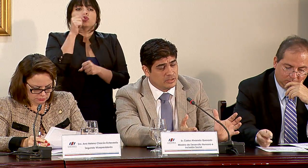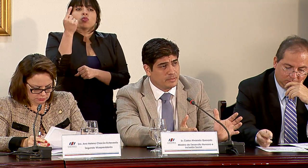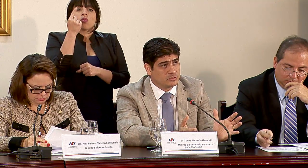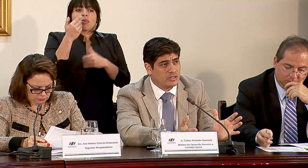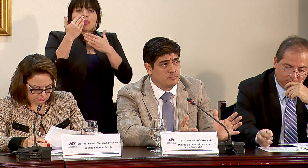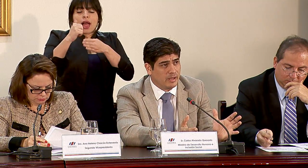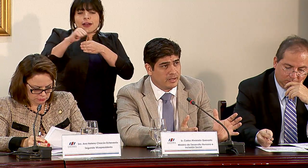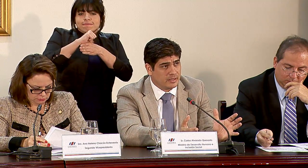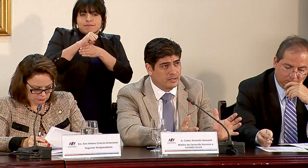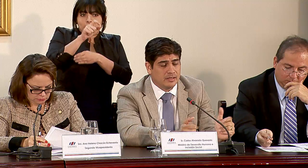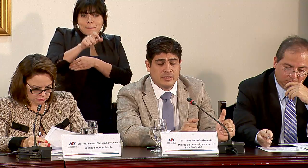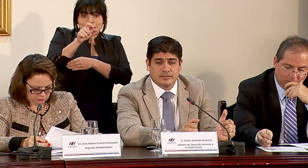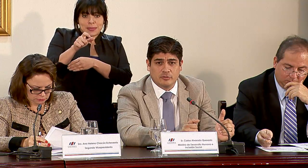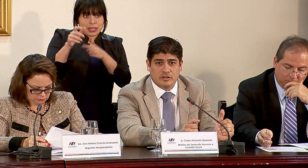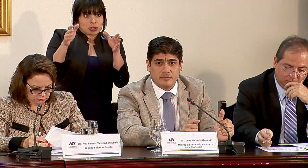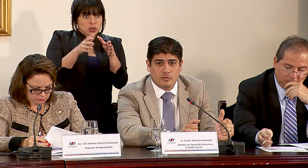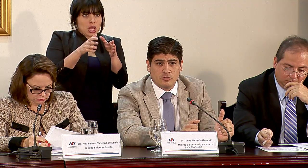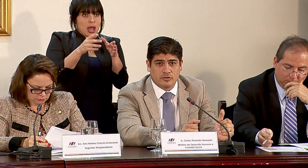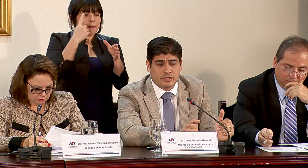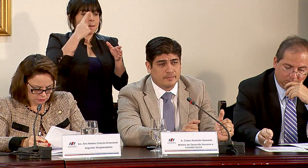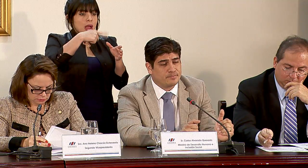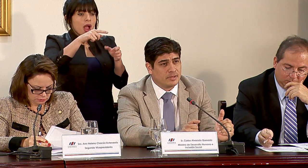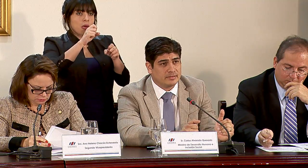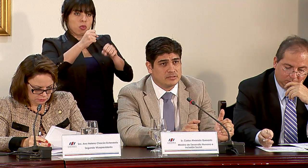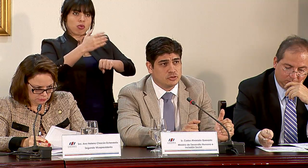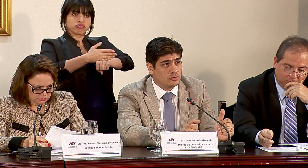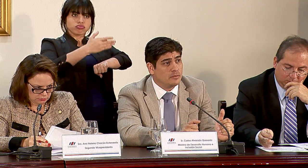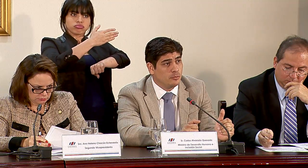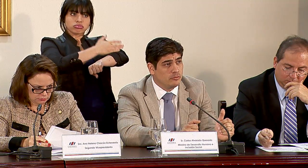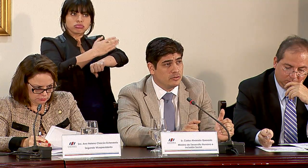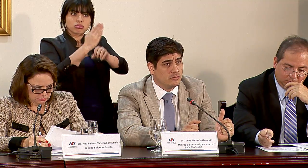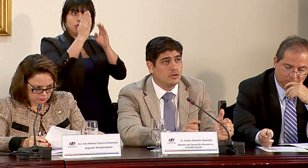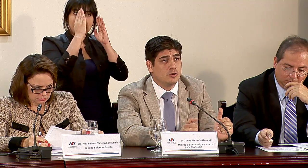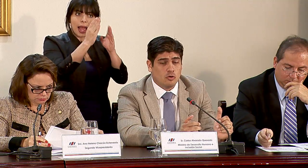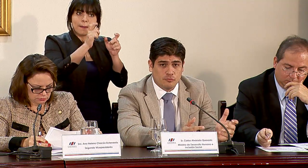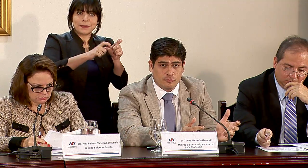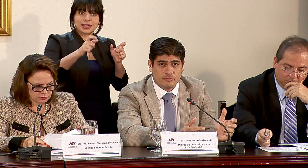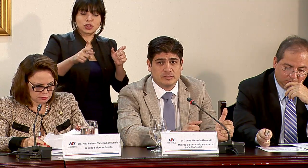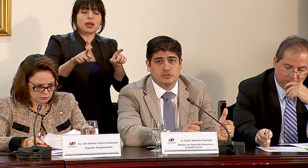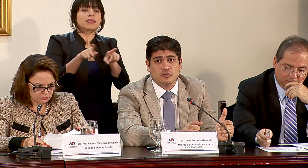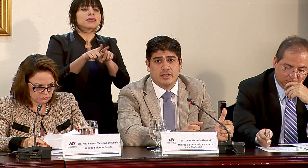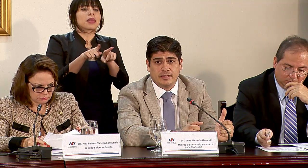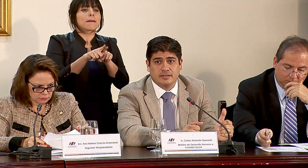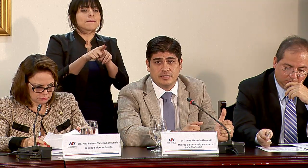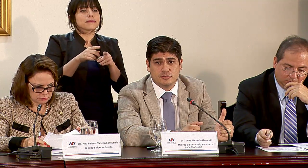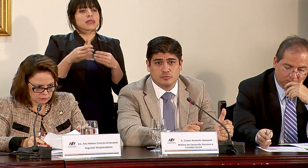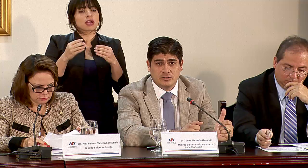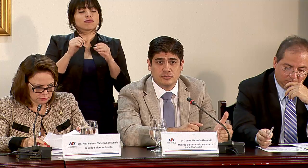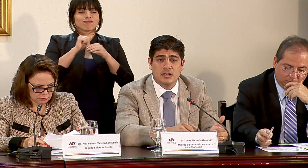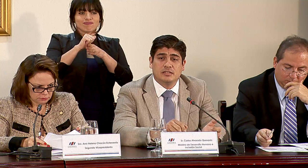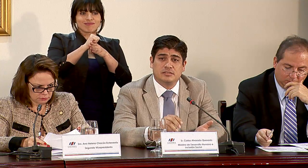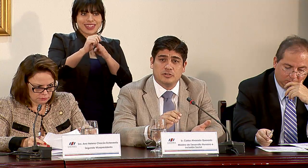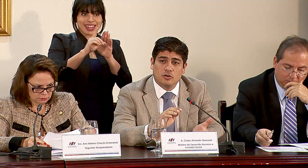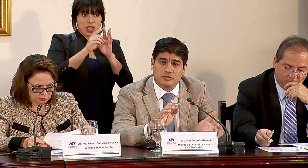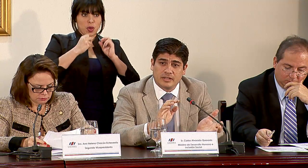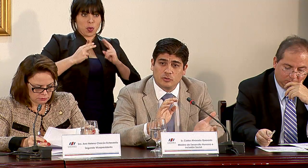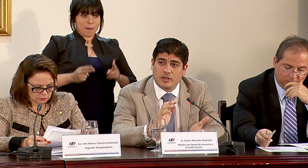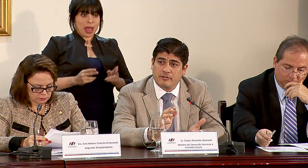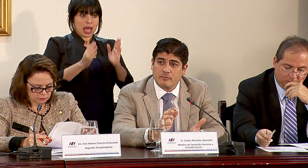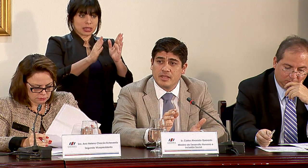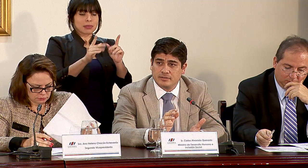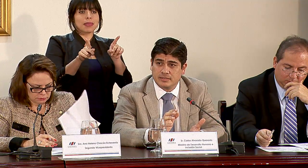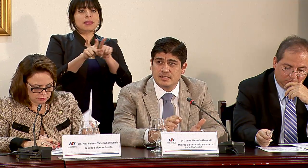capacitación del personal para que den una mejor atención al público, con formación en derechos humanos, sino